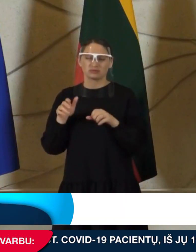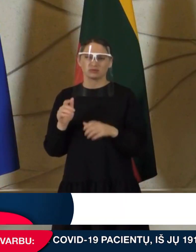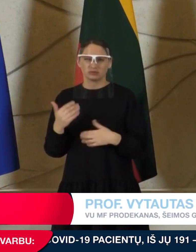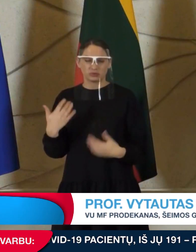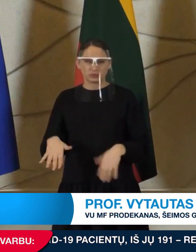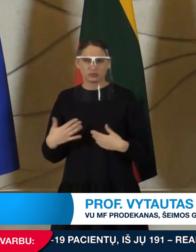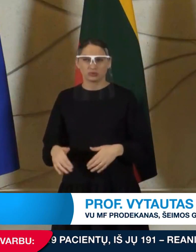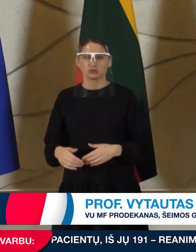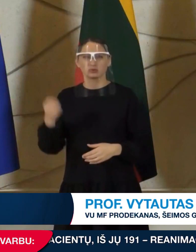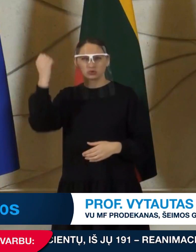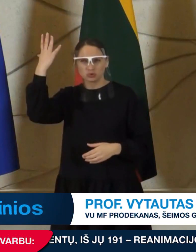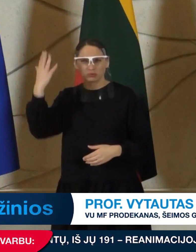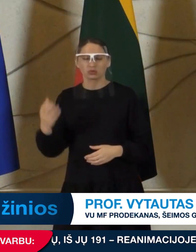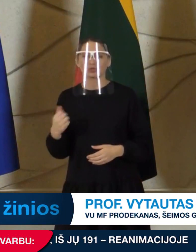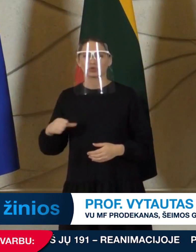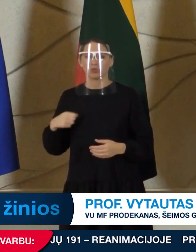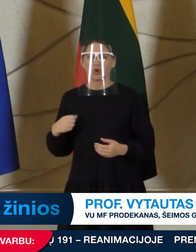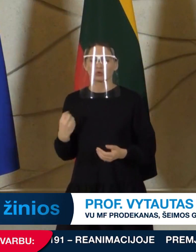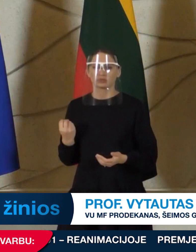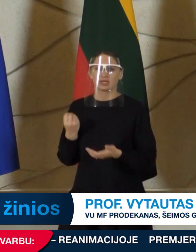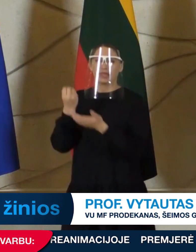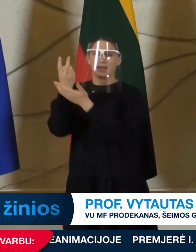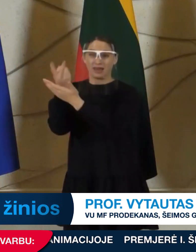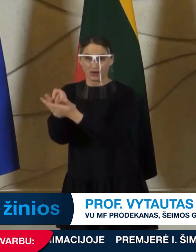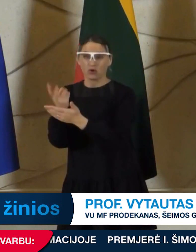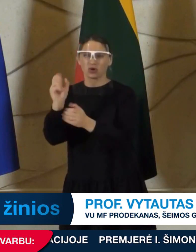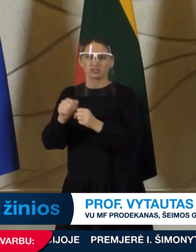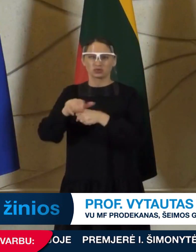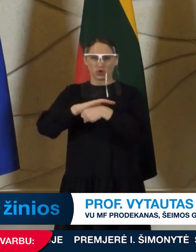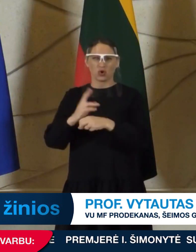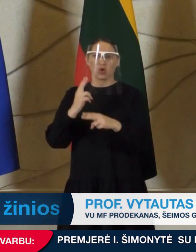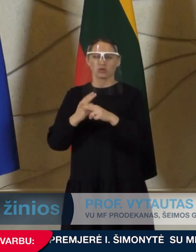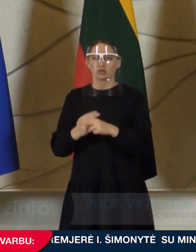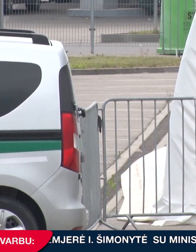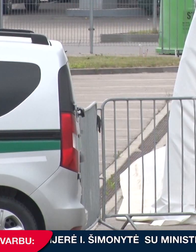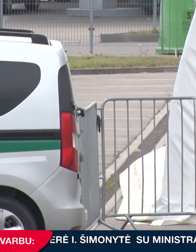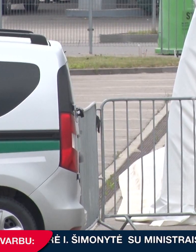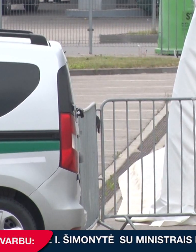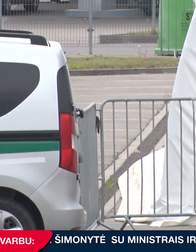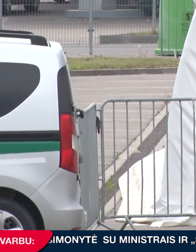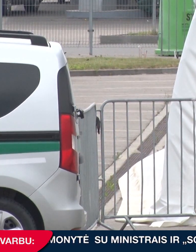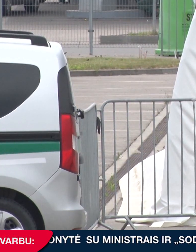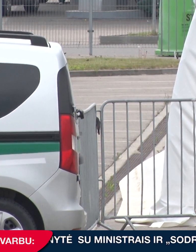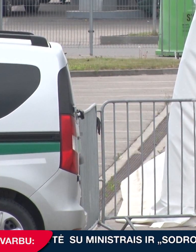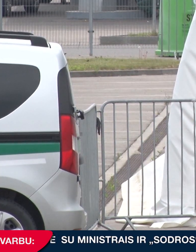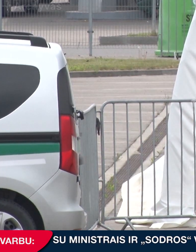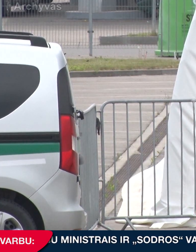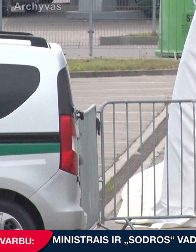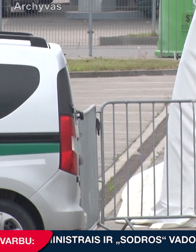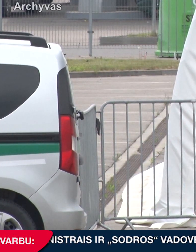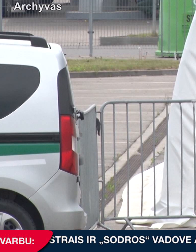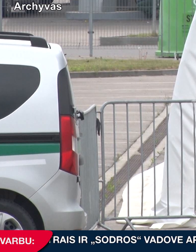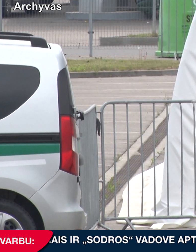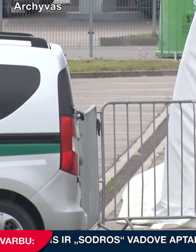įsivaizduoti, kad kas dešimtas į ligonę nepatekęs sergantis covid-19 infekciją miršta. Europos lygų kontrolės ir